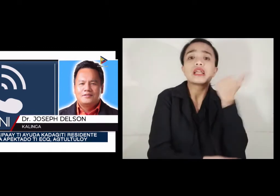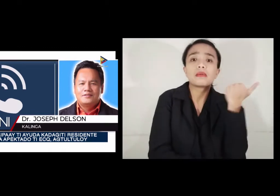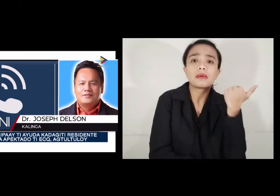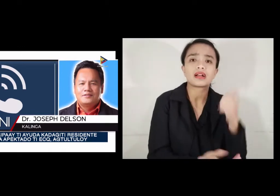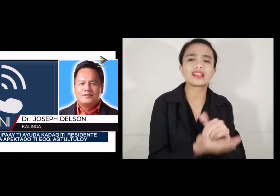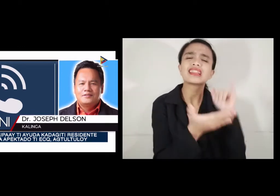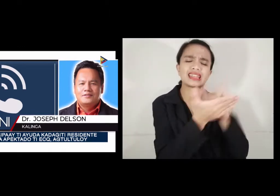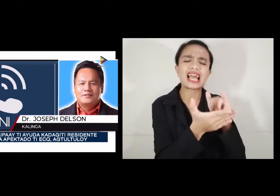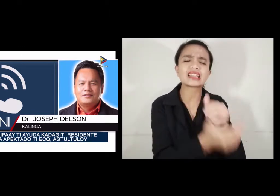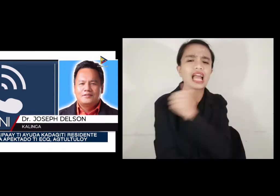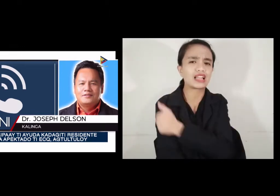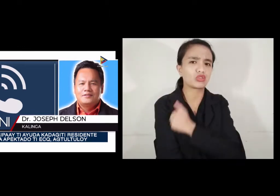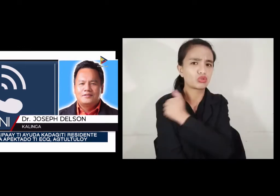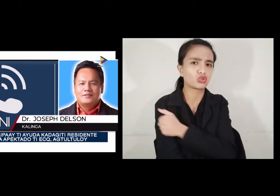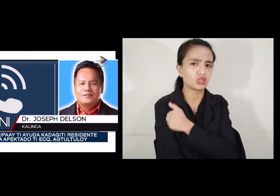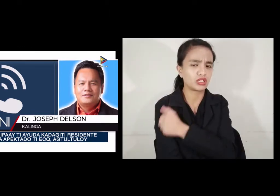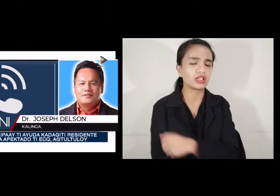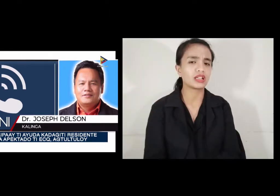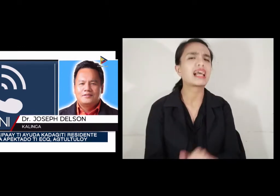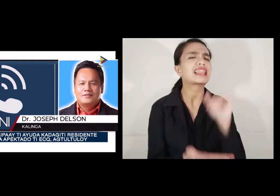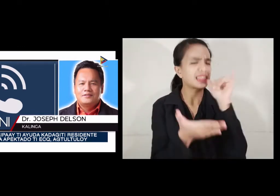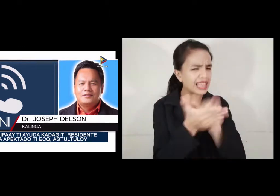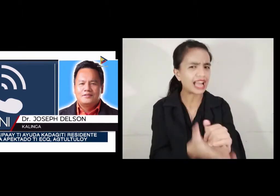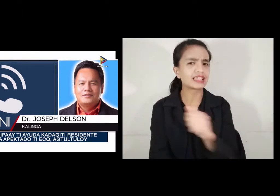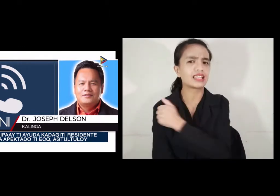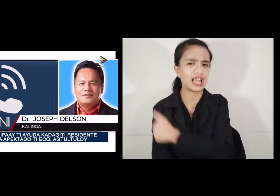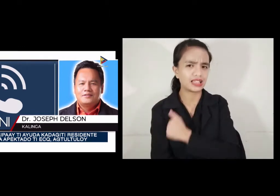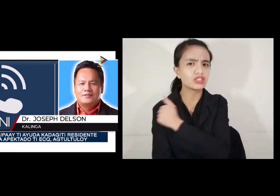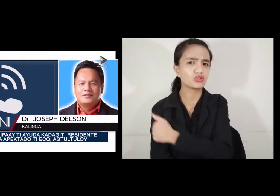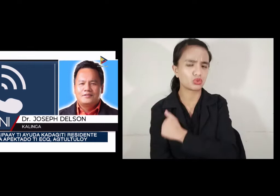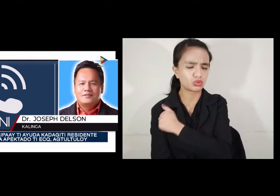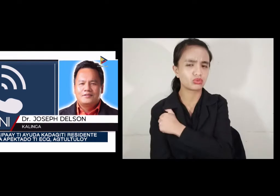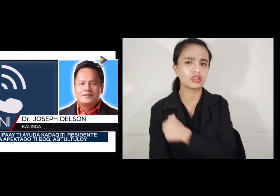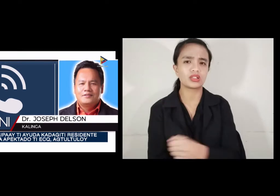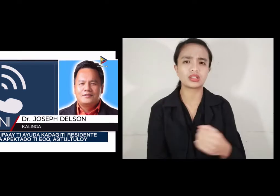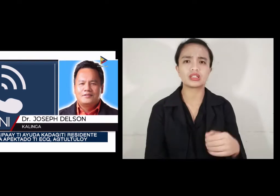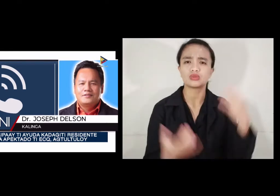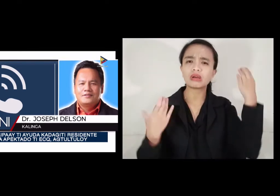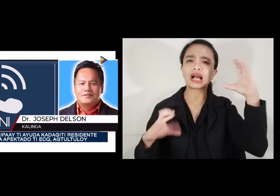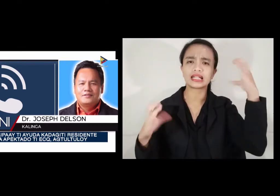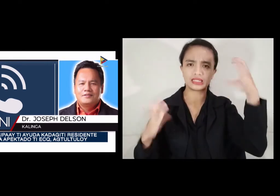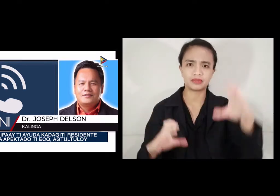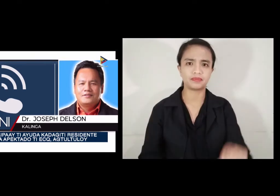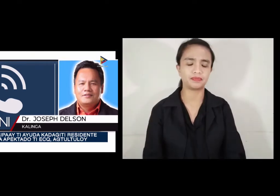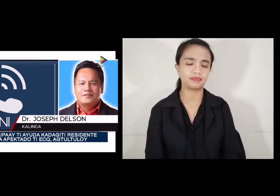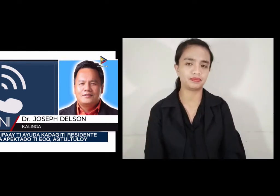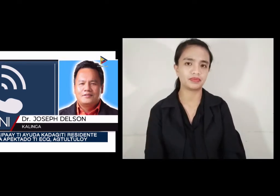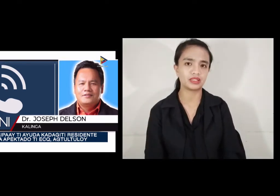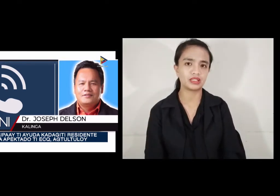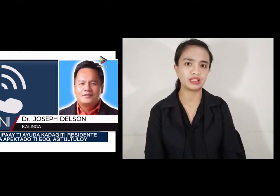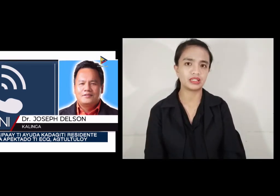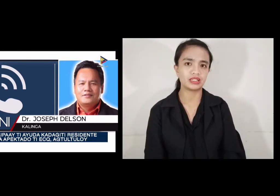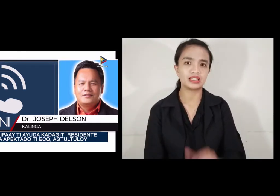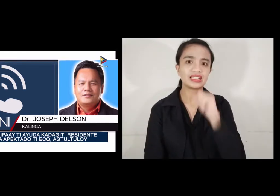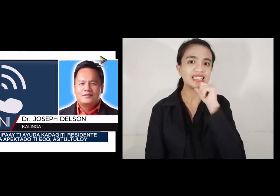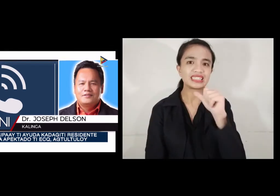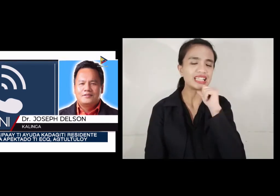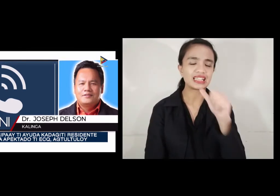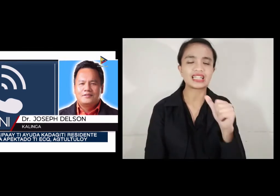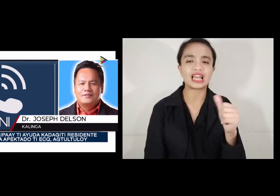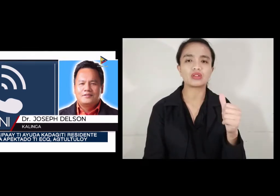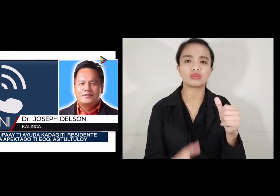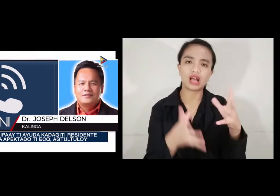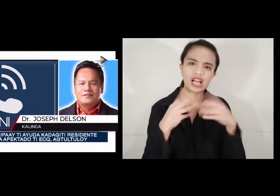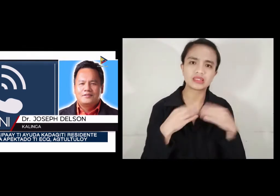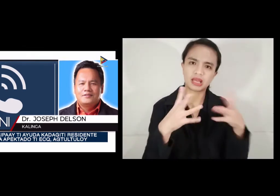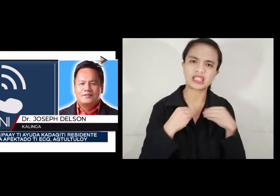sa mga iba. Ganun naman nila. That is the attitude of a true Iwurot Cordillerans. Hindi tayo nagkukuhan ganito.